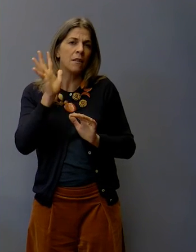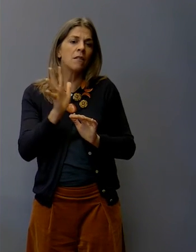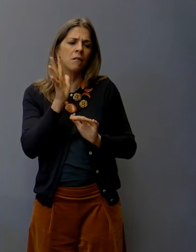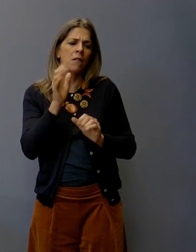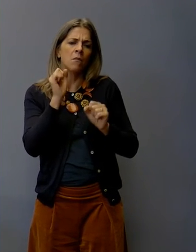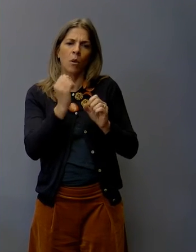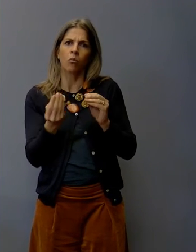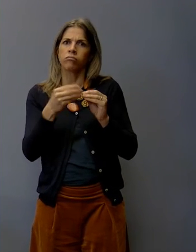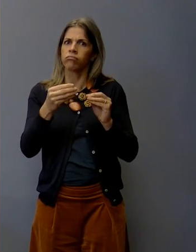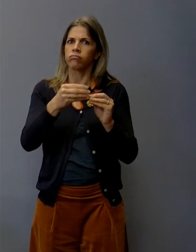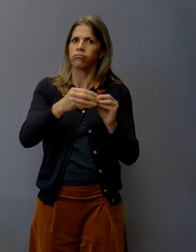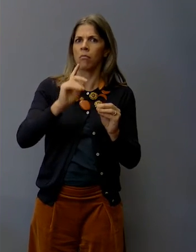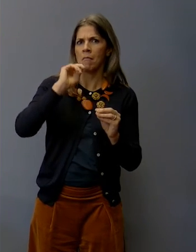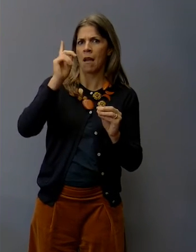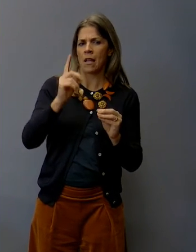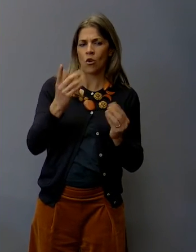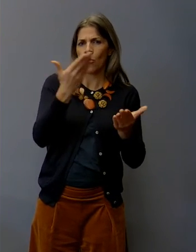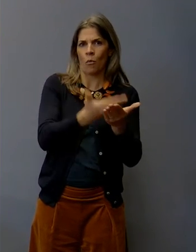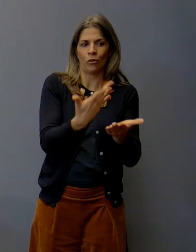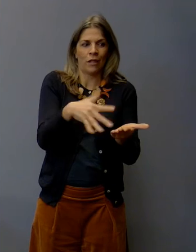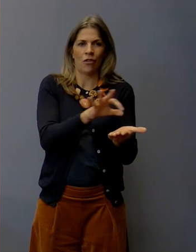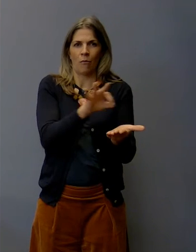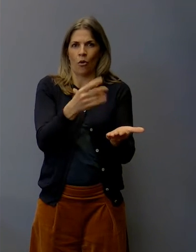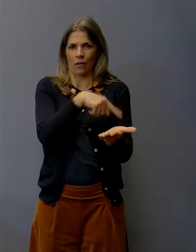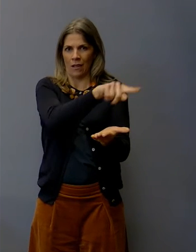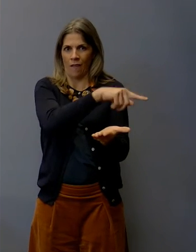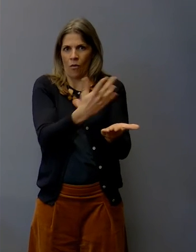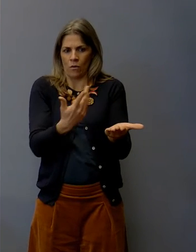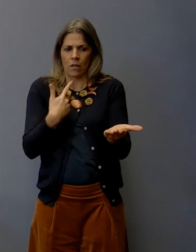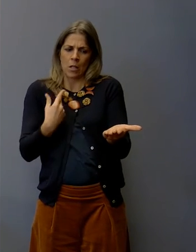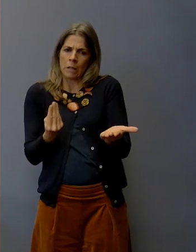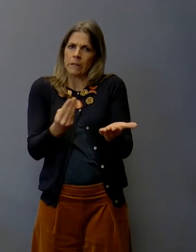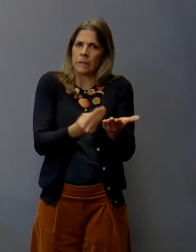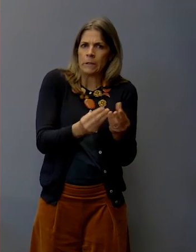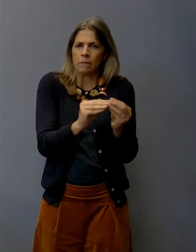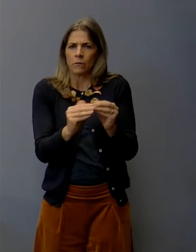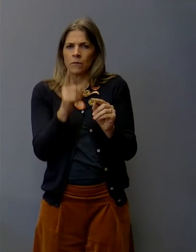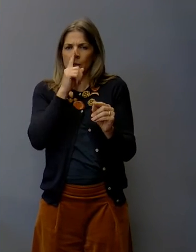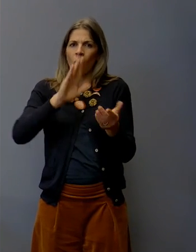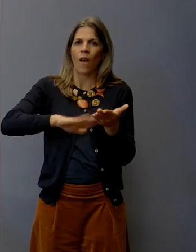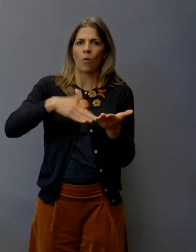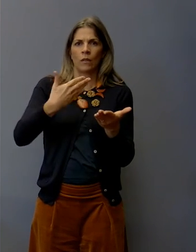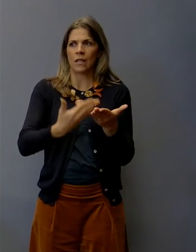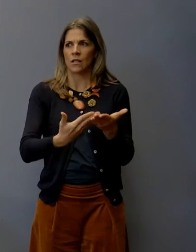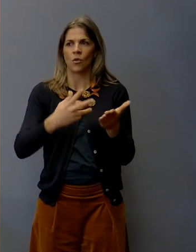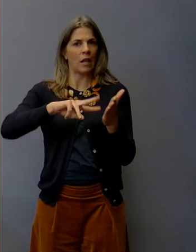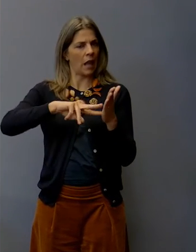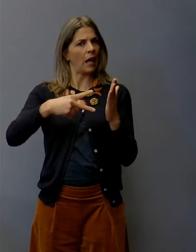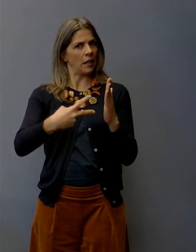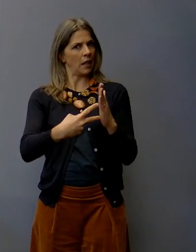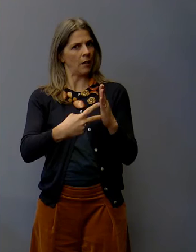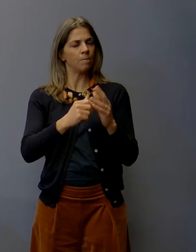implementare delle proposte che c'erano quindi poi facevo più delle valutazioni tecniche quest'anno